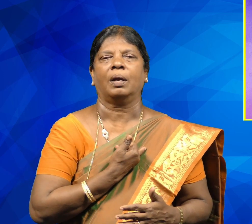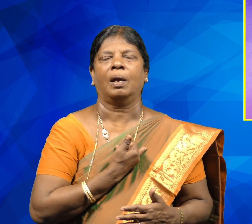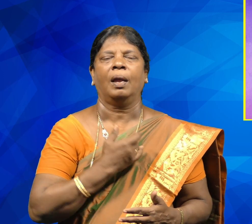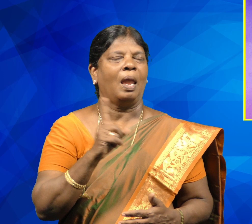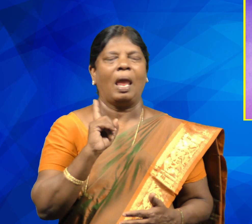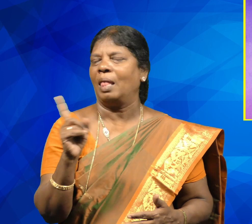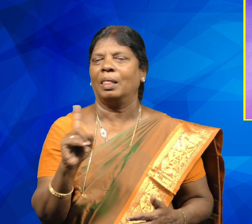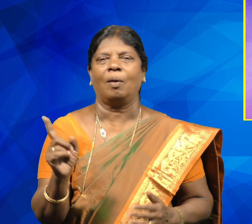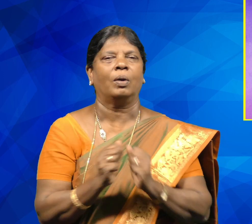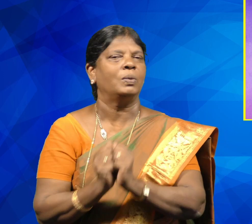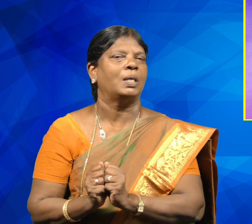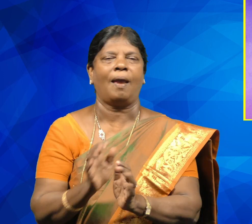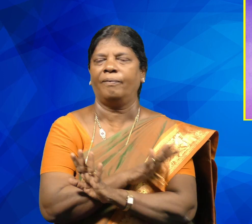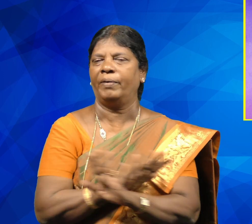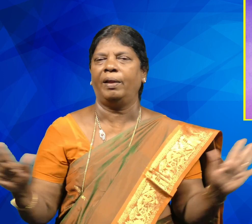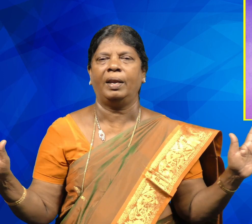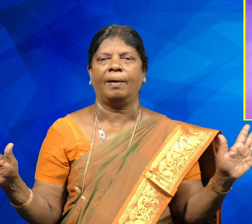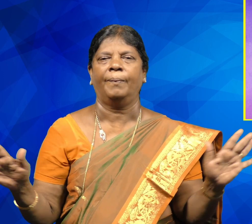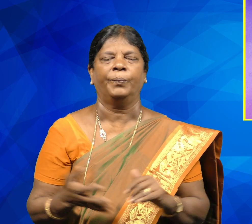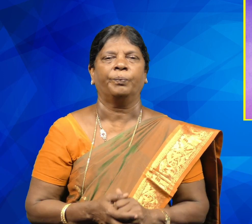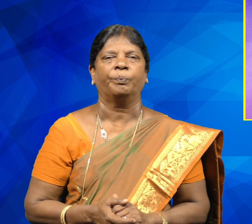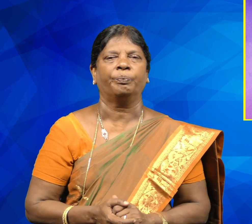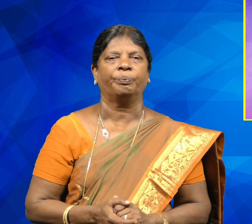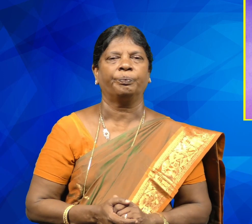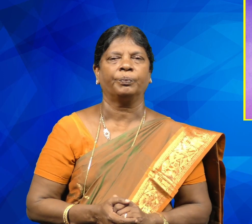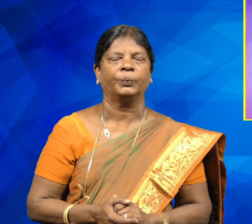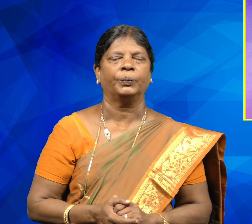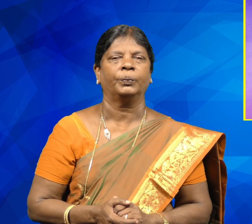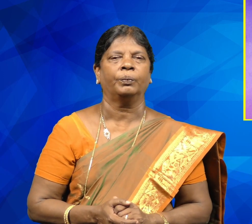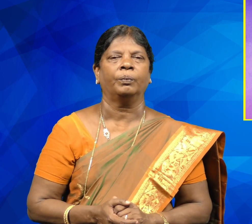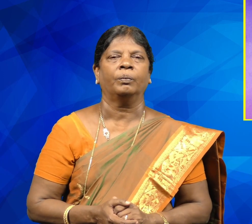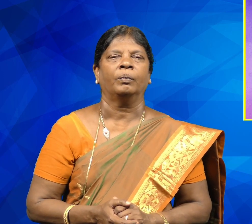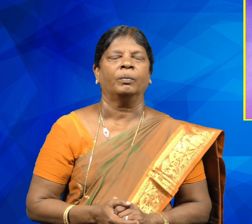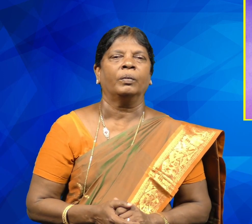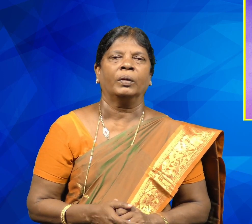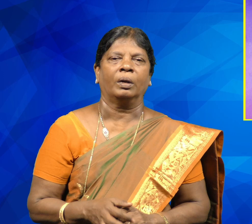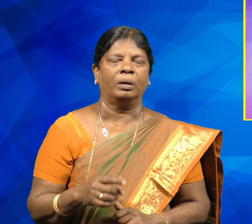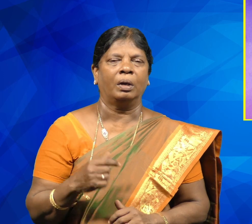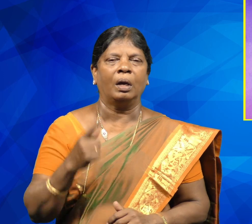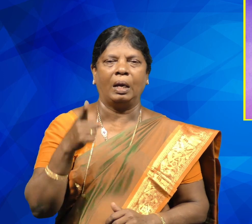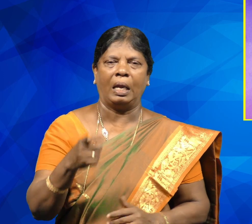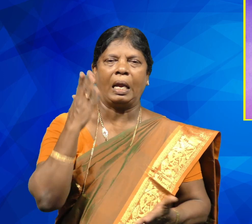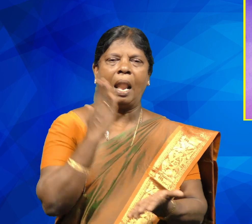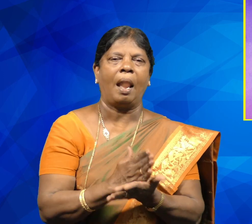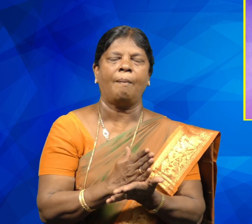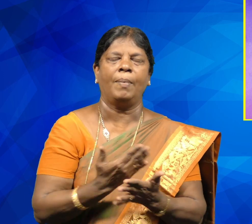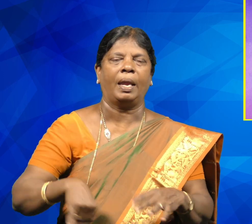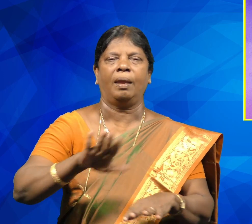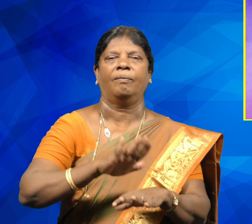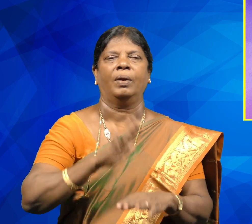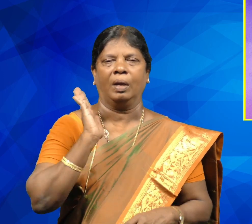பாவ பரிகாரத்திற்காக நீங்கள் எந்த ஒரு செயலும் செய்ய தேவையில்லை, செய்யவும் முடியாது, என்னில்